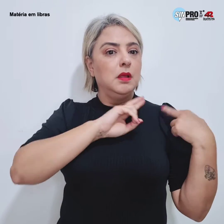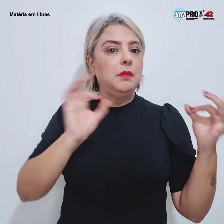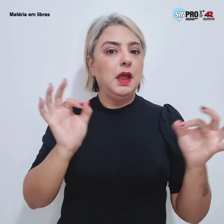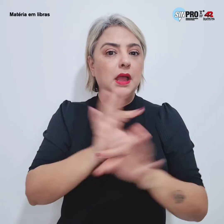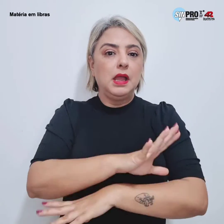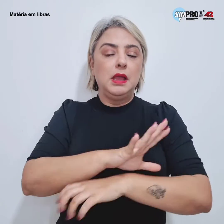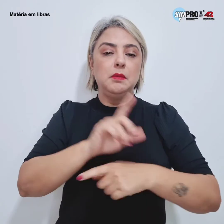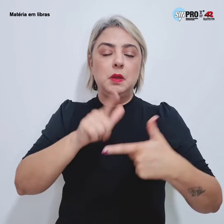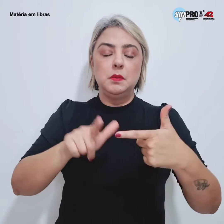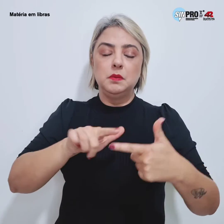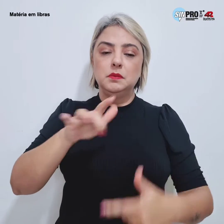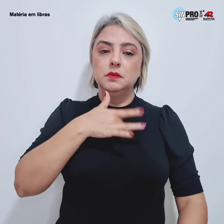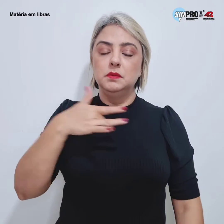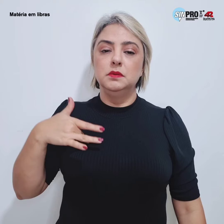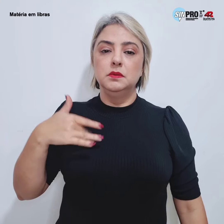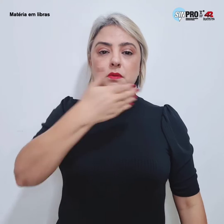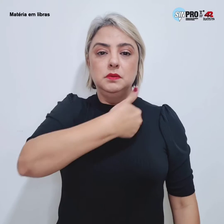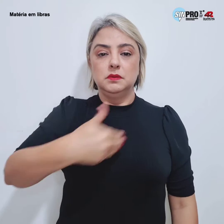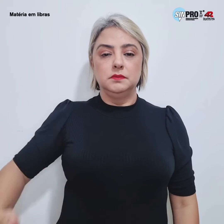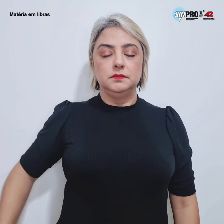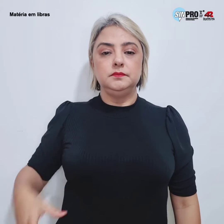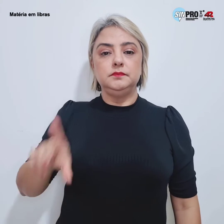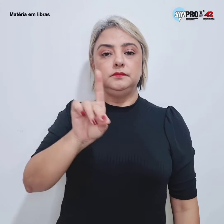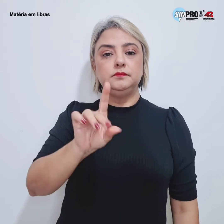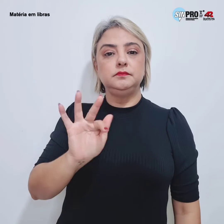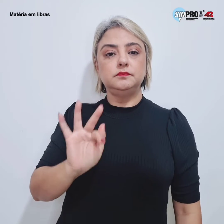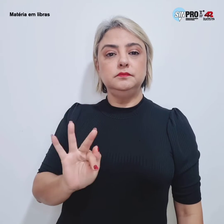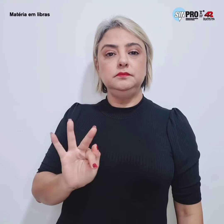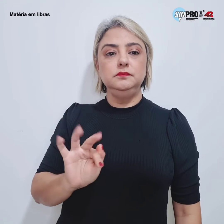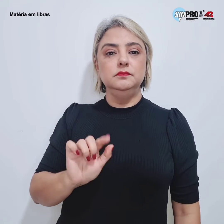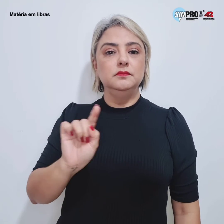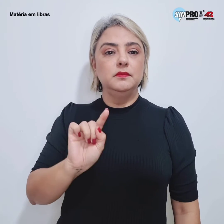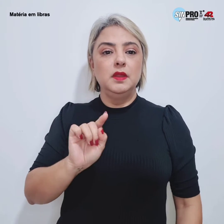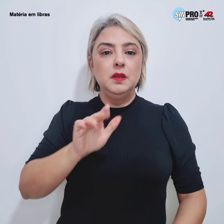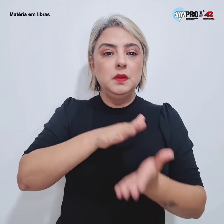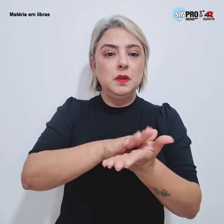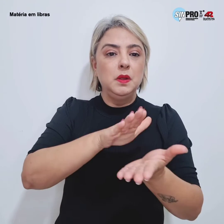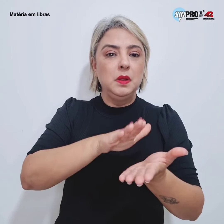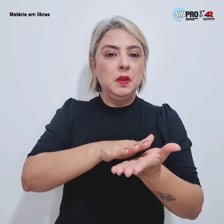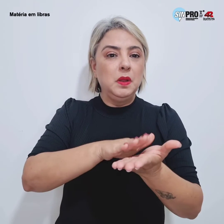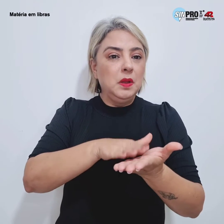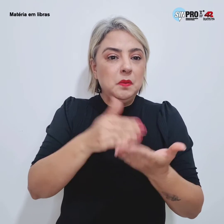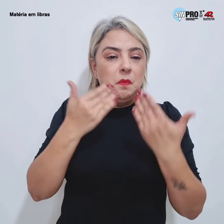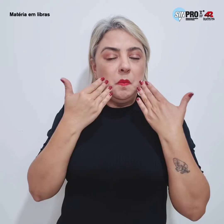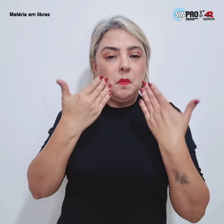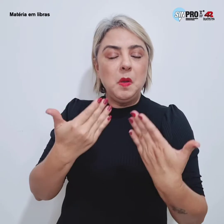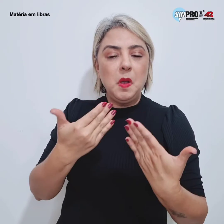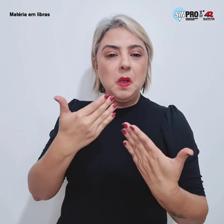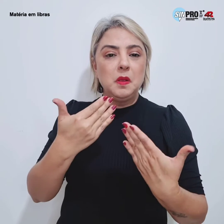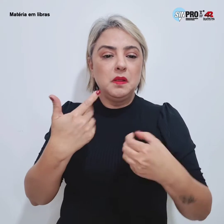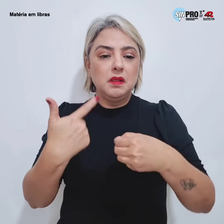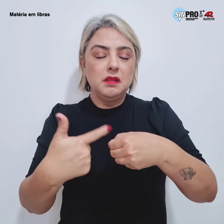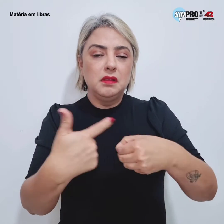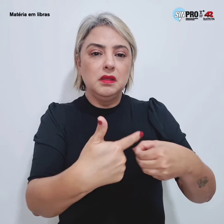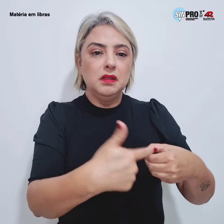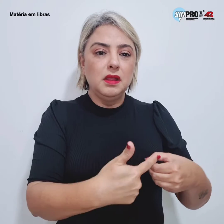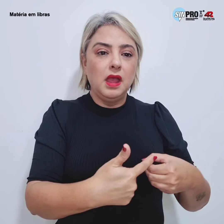para debelar a crise sanitária. O governo do Distrito Federal não imprime na cidade o